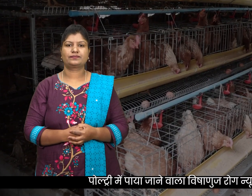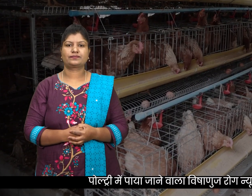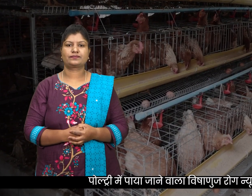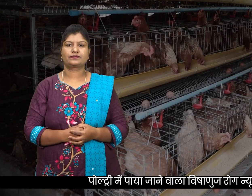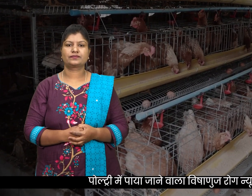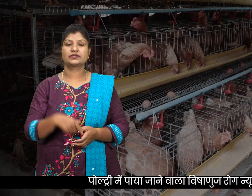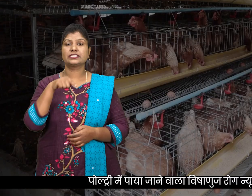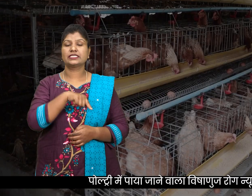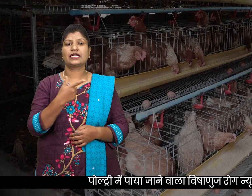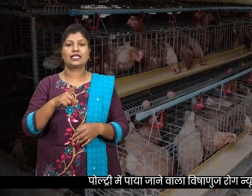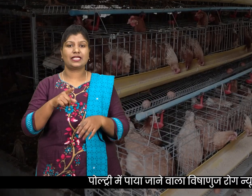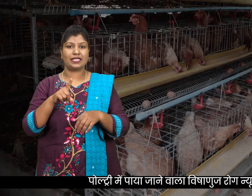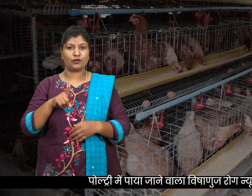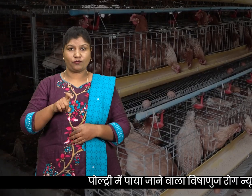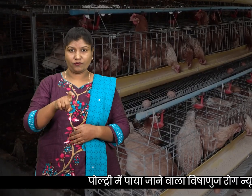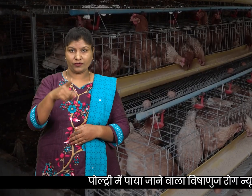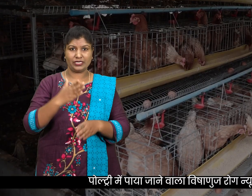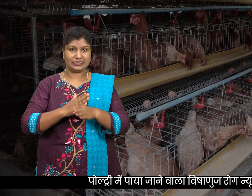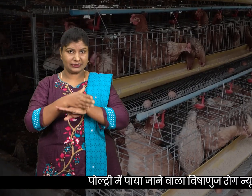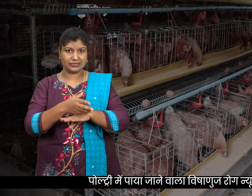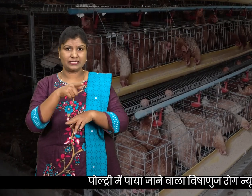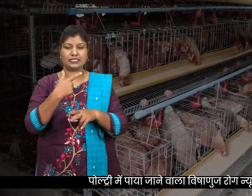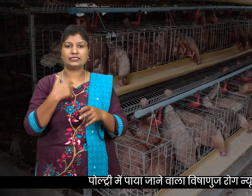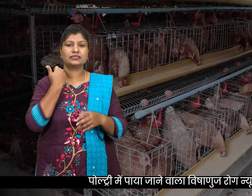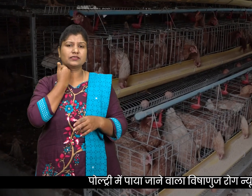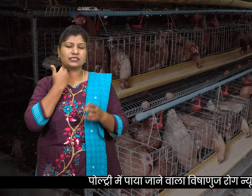पोल्ट्री में पाया जाने वाला विषाणु रोग न्यूकालस